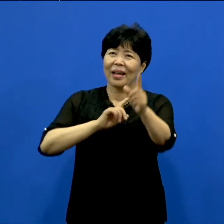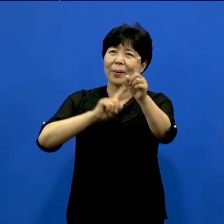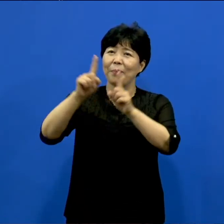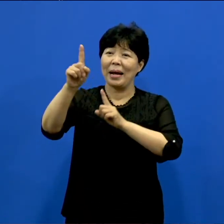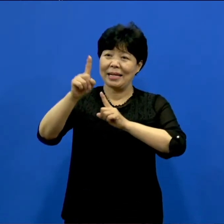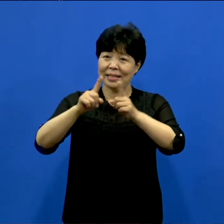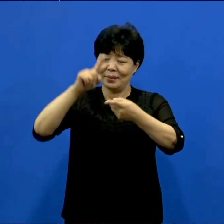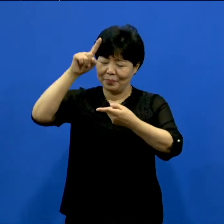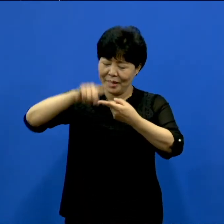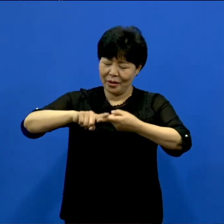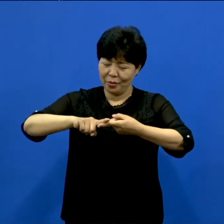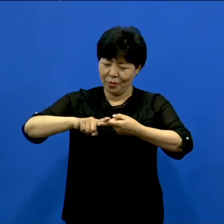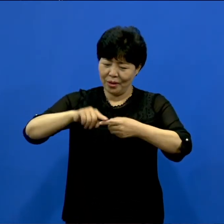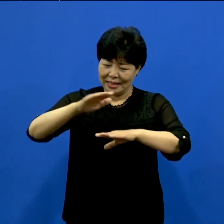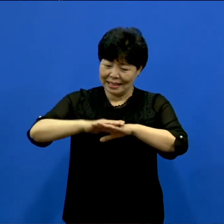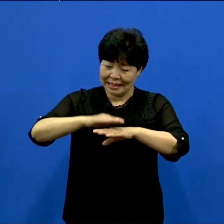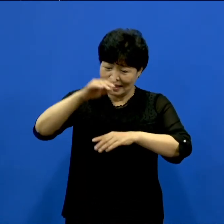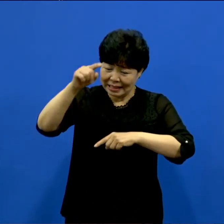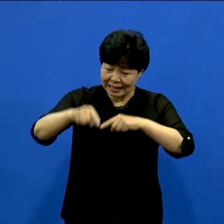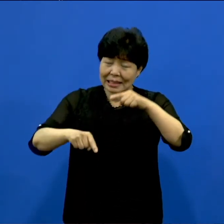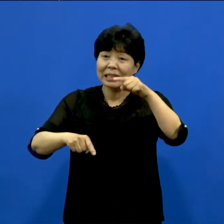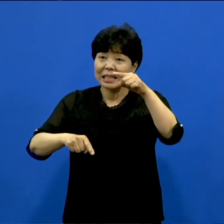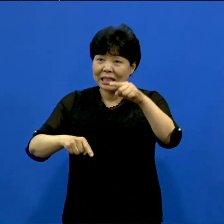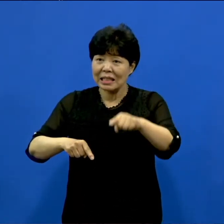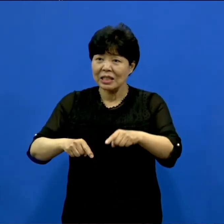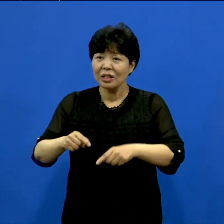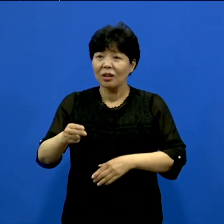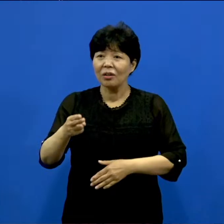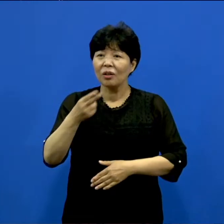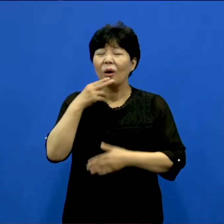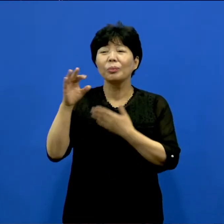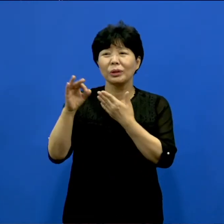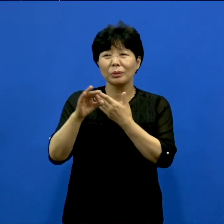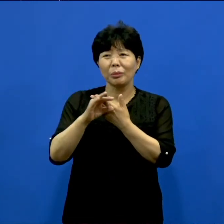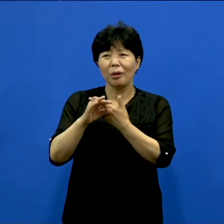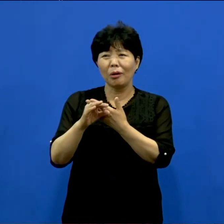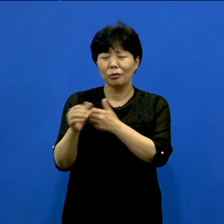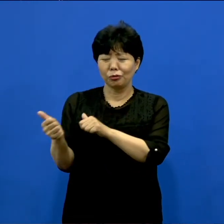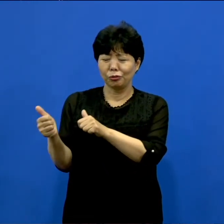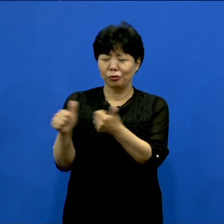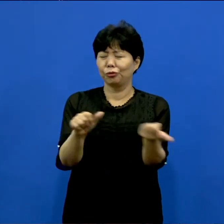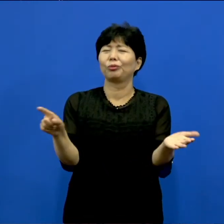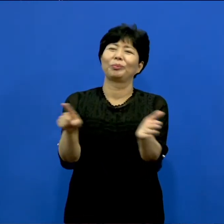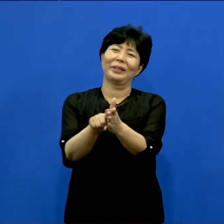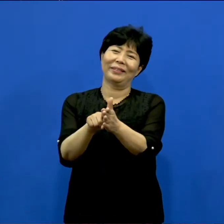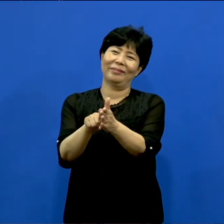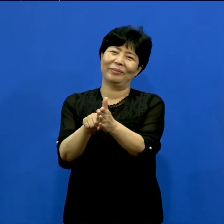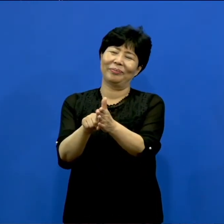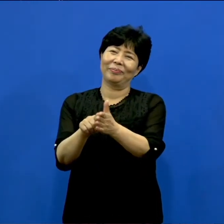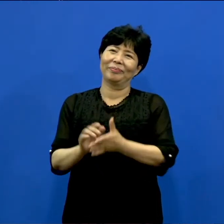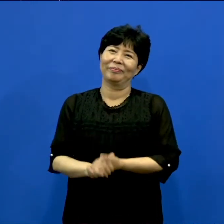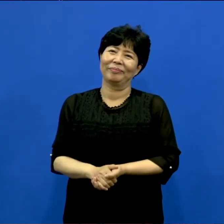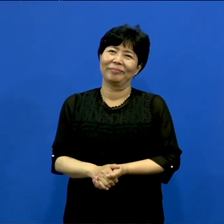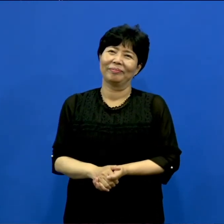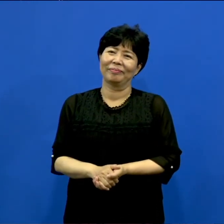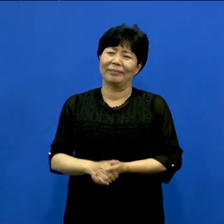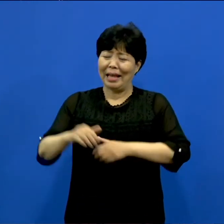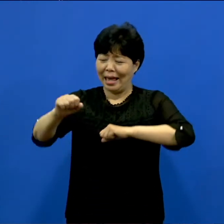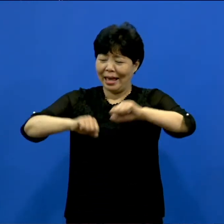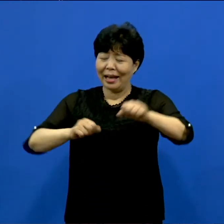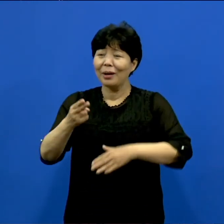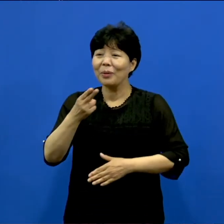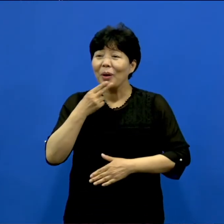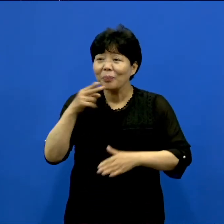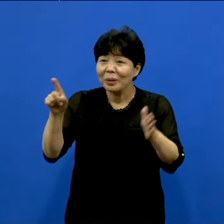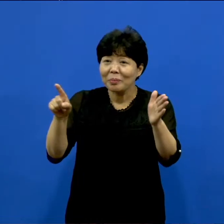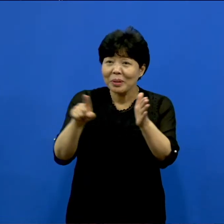행동에 옮기지 않으면 그건 죽은 시장이란 말이죠. 여러분, 야고보서 2장 17절에 이렇게 얘기해요. 이와 같이 행함이 없는 믿음은 그